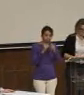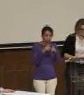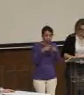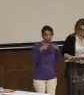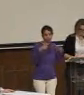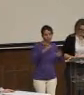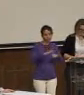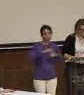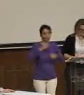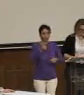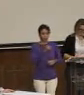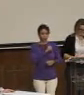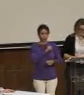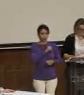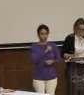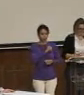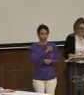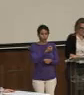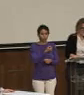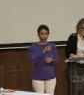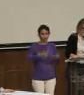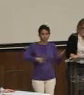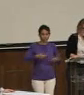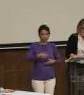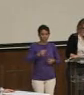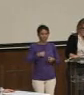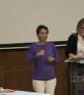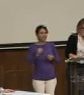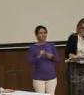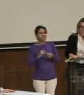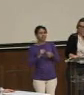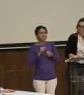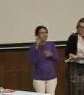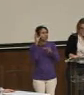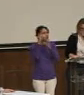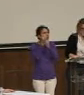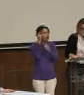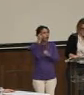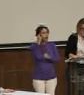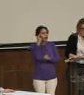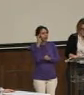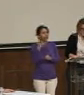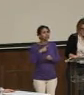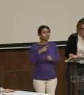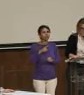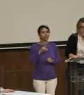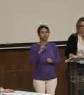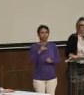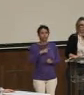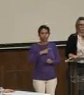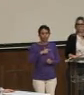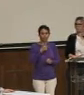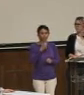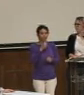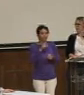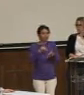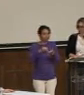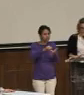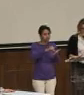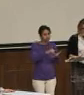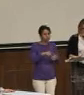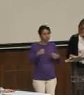mais o número de funcionários. Só eu estava fazendo um cálculo aqui mentalmente, se nós temos 10 instituições, nós já deveríamos